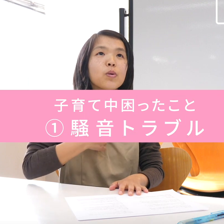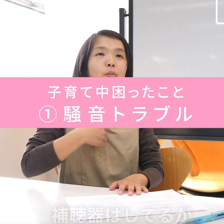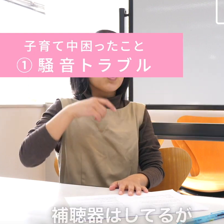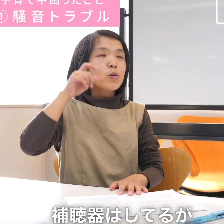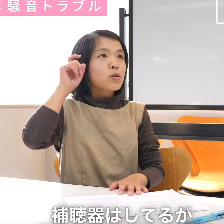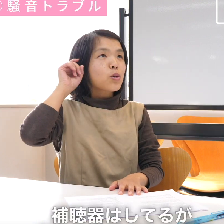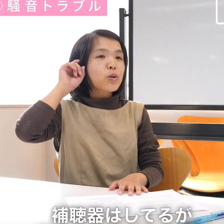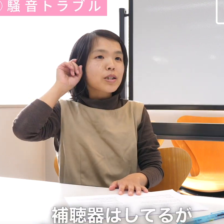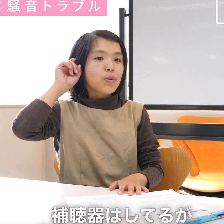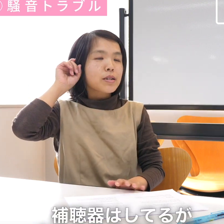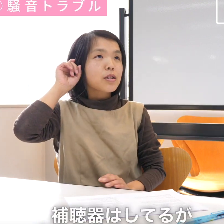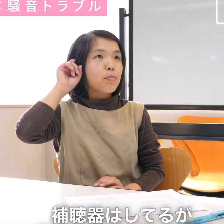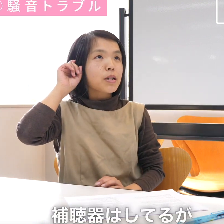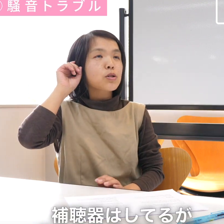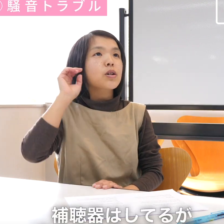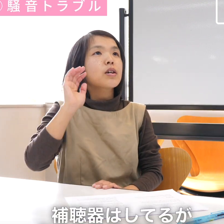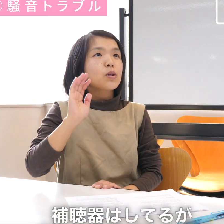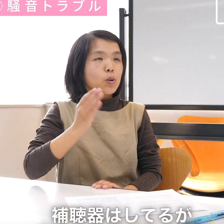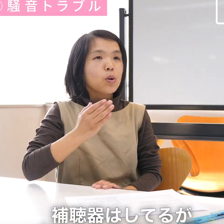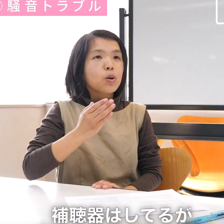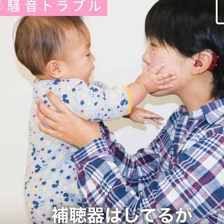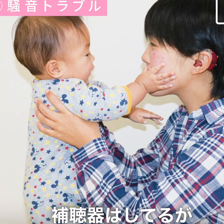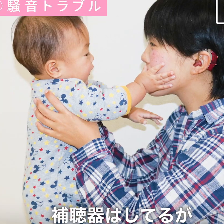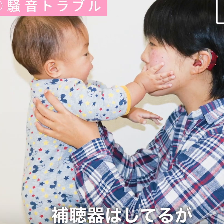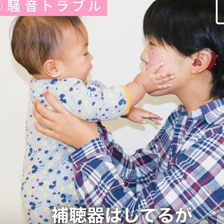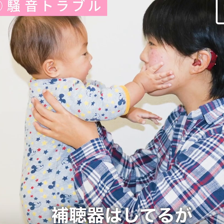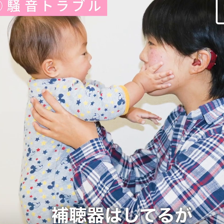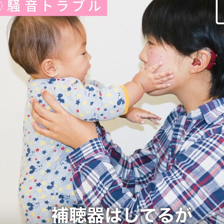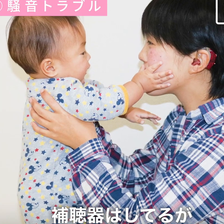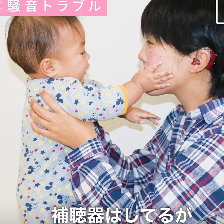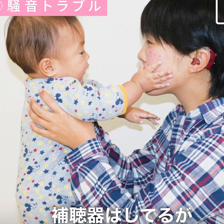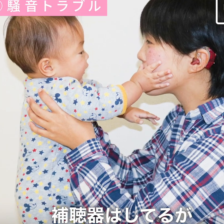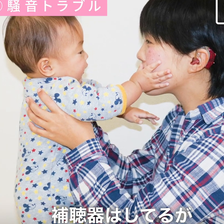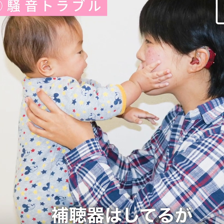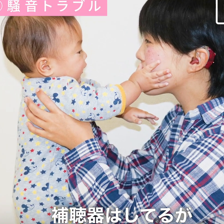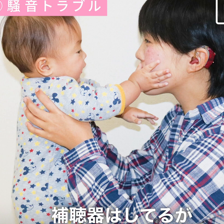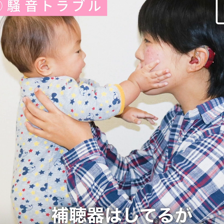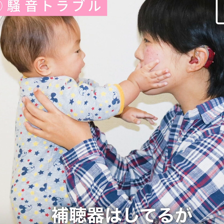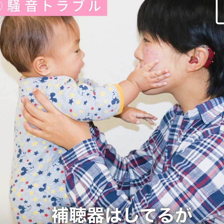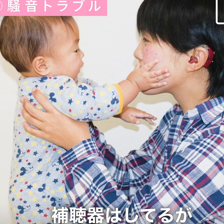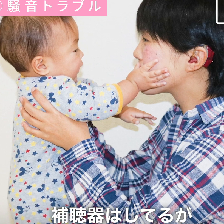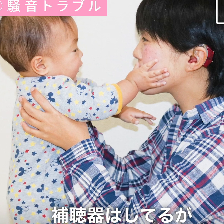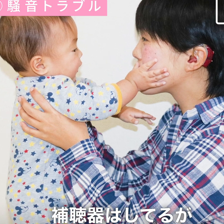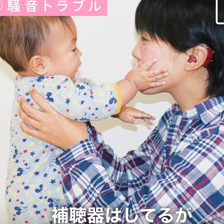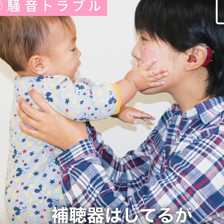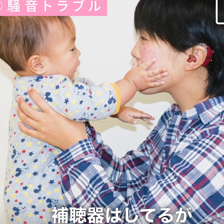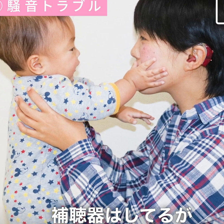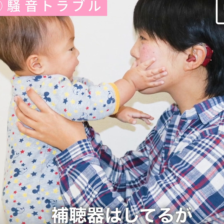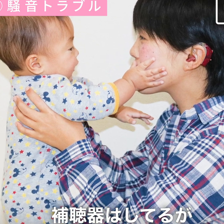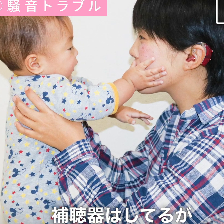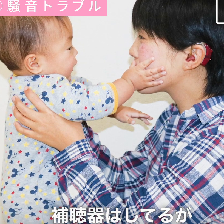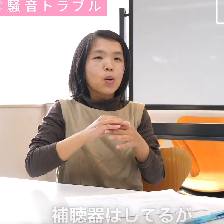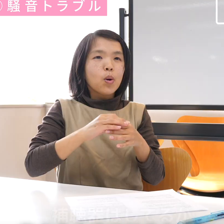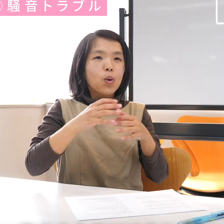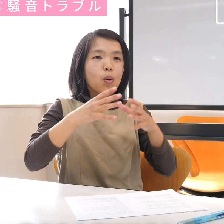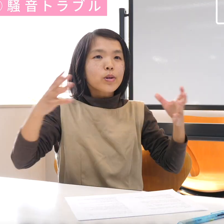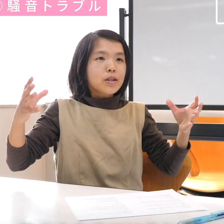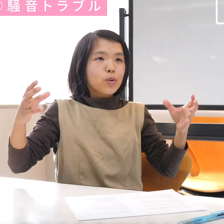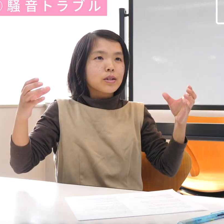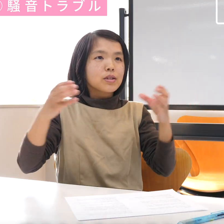まあ、嘘を気はしてますけど、それはあくまでも、音が入るぐらいで、大きいとか小